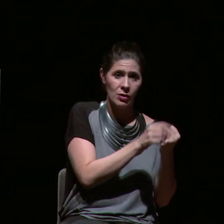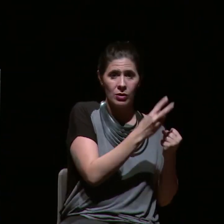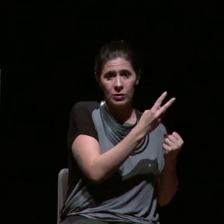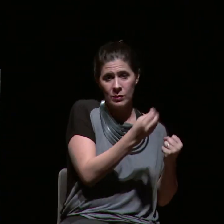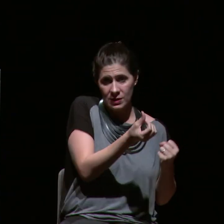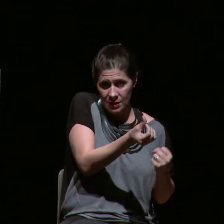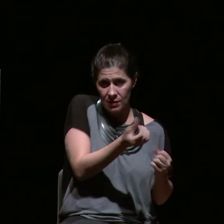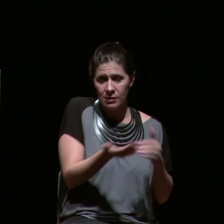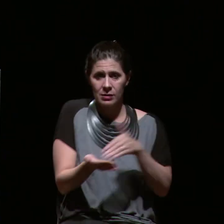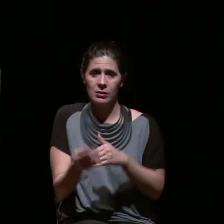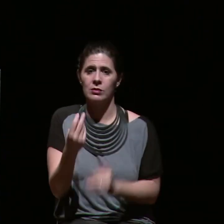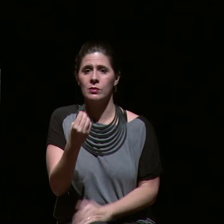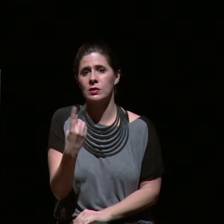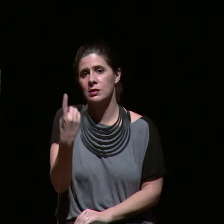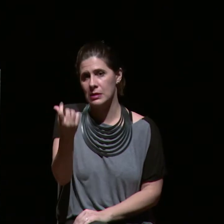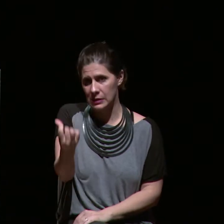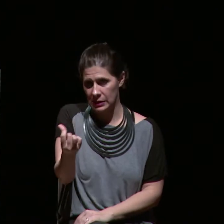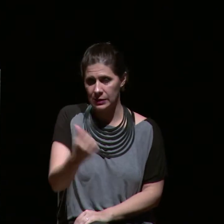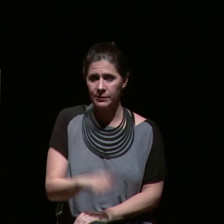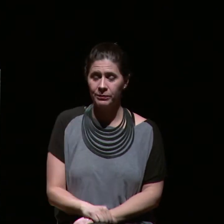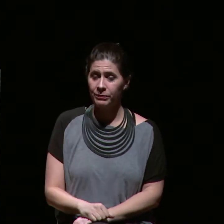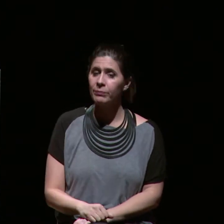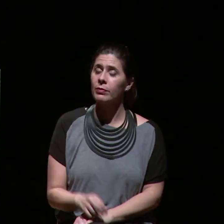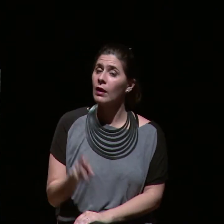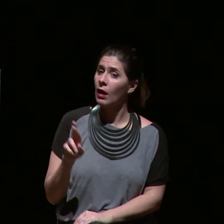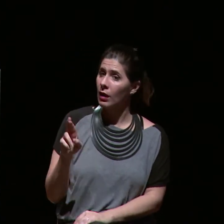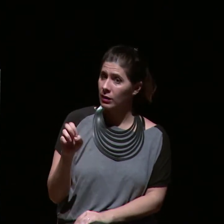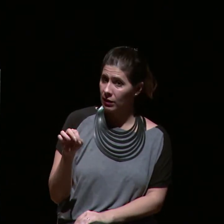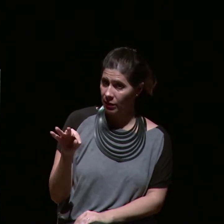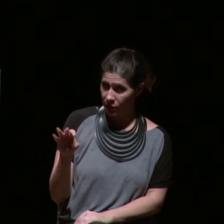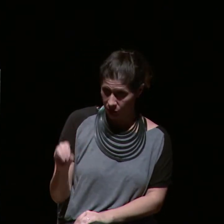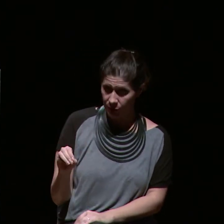Segundo Renato, nesse trecho que eu extraí da epígrafe do livro,